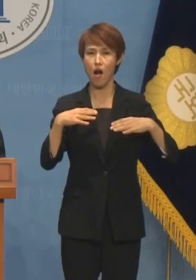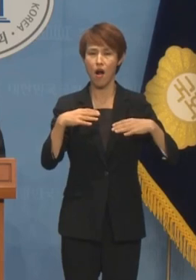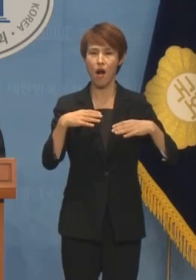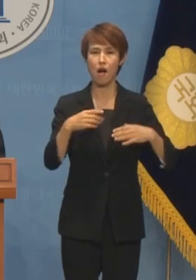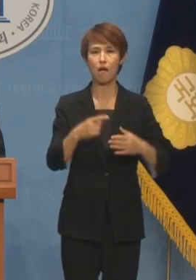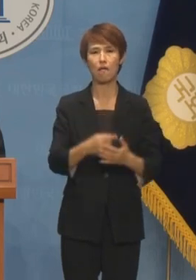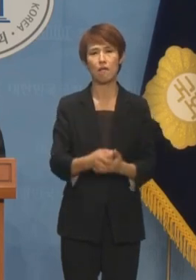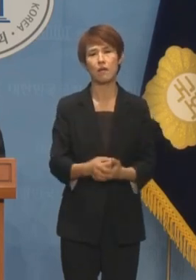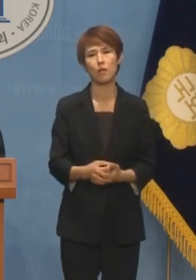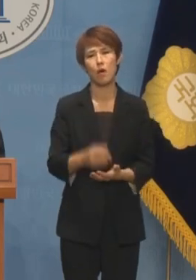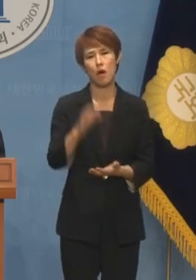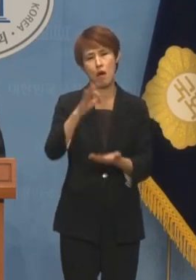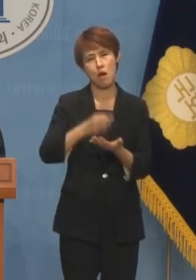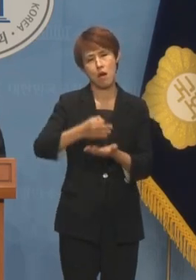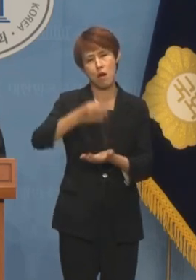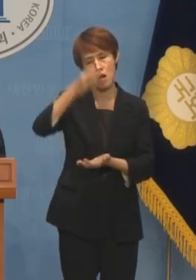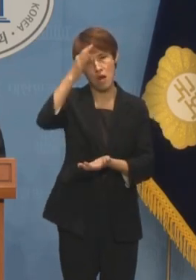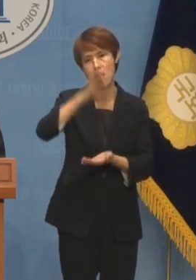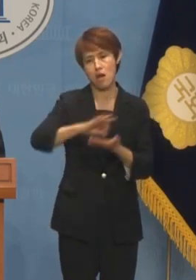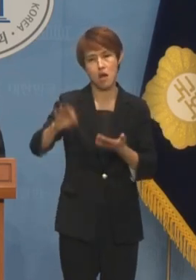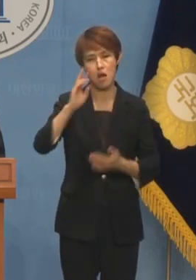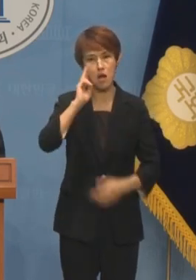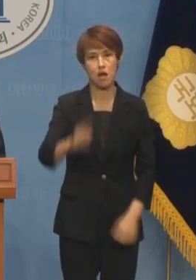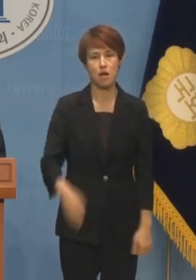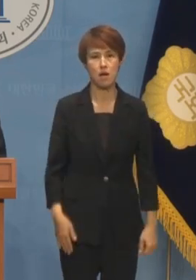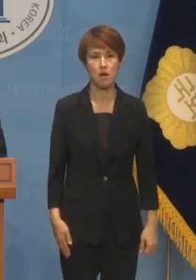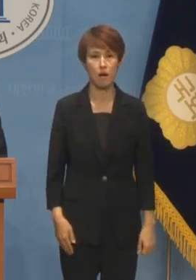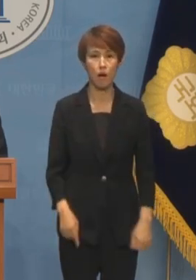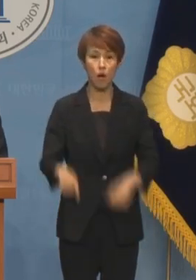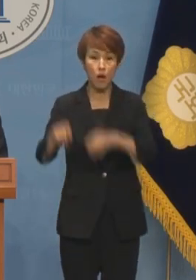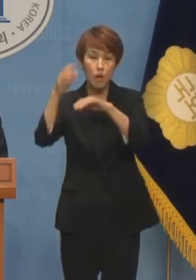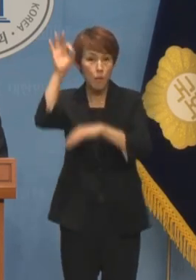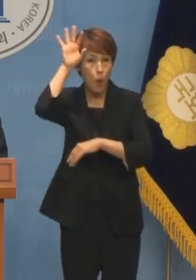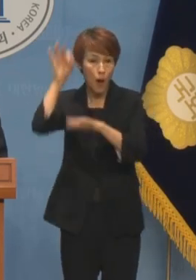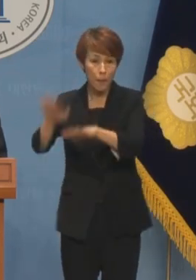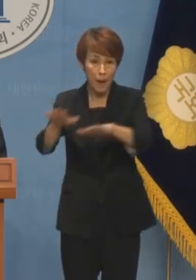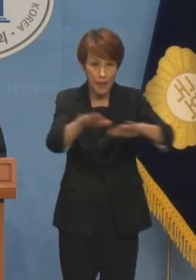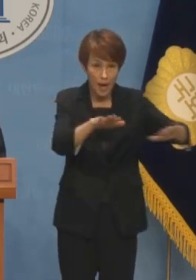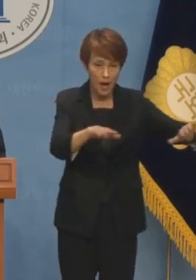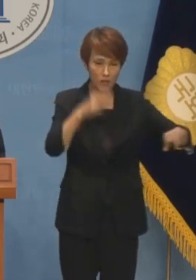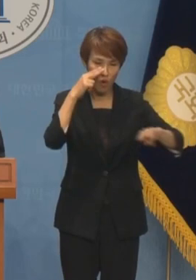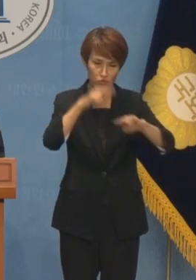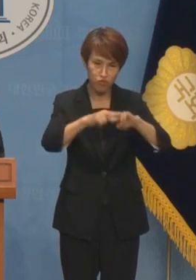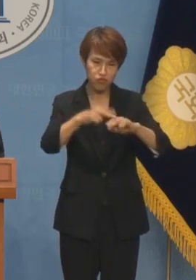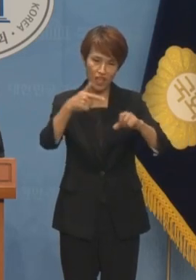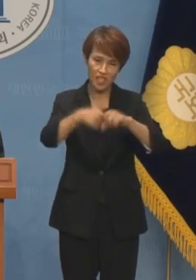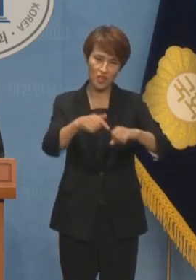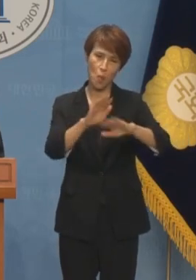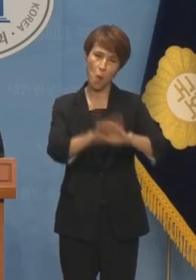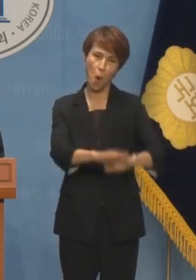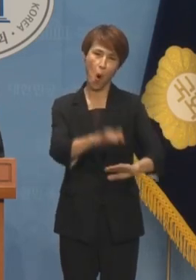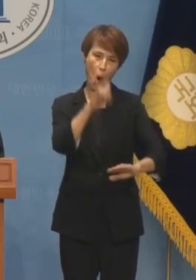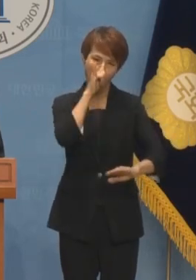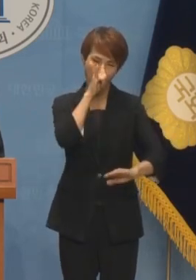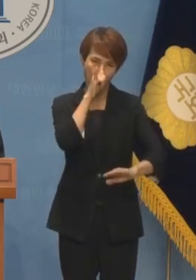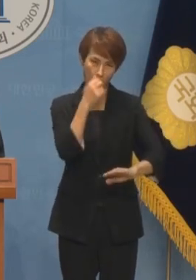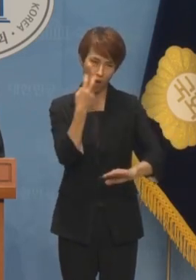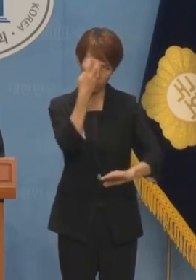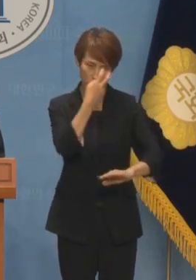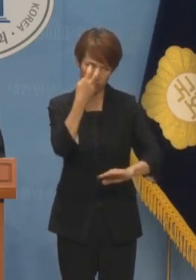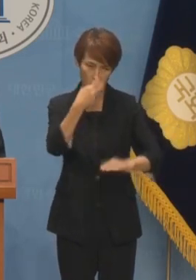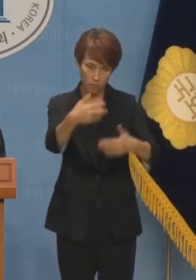포항 영일만 앞바다에 상당량의 석유와 가스가 매장돼 있다는 검증 과정에